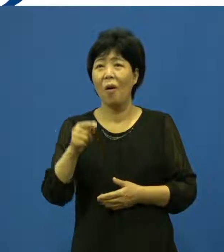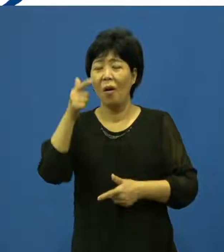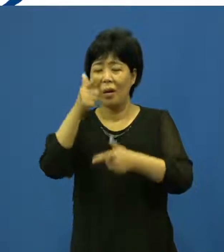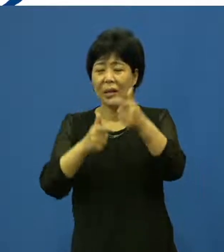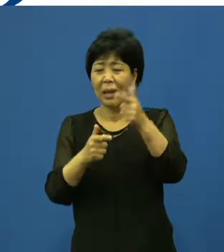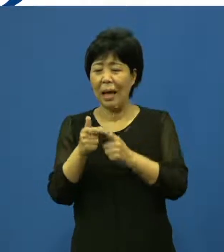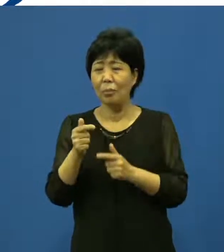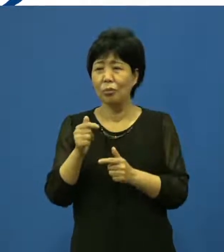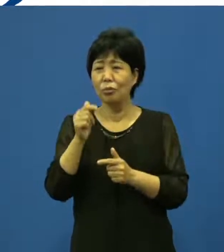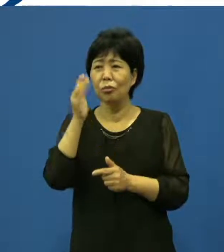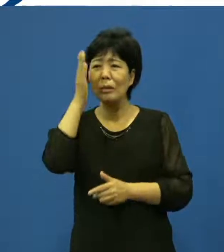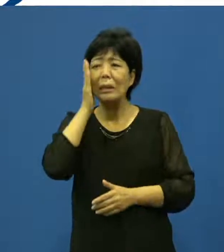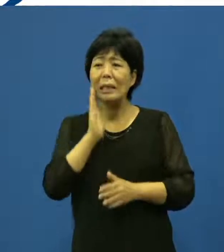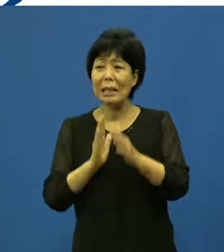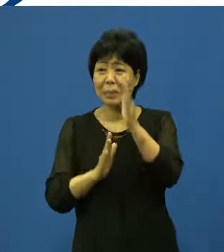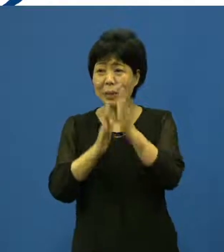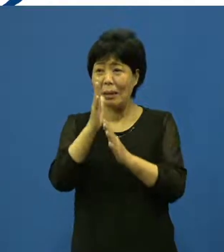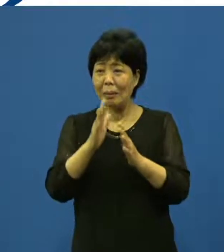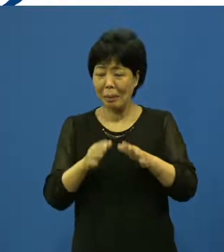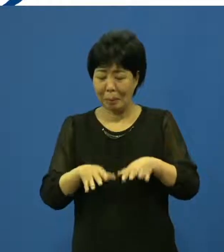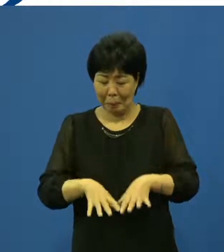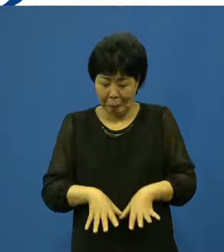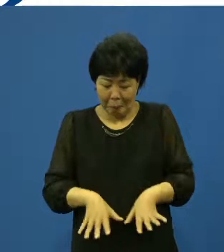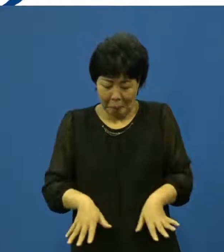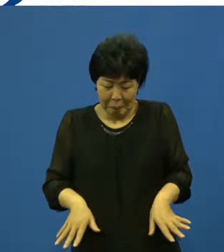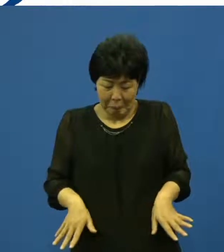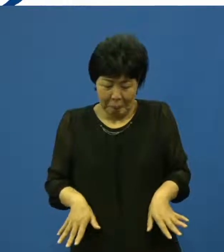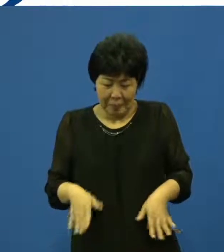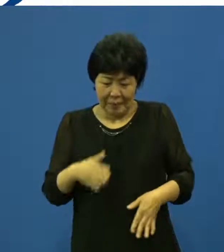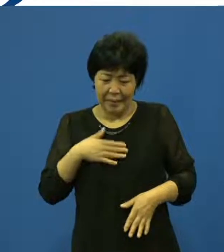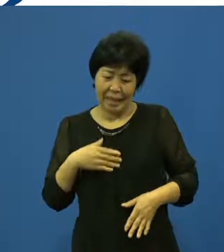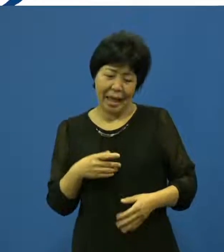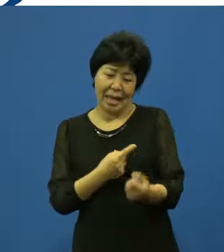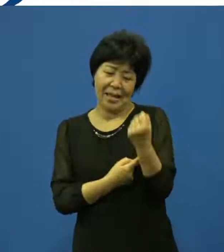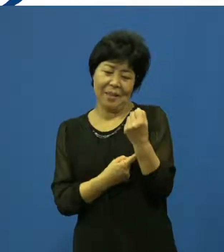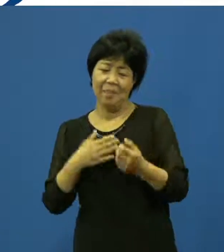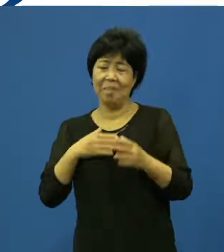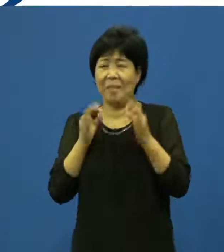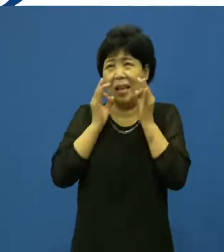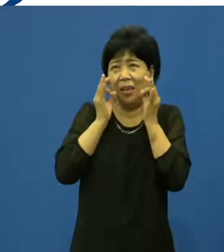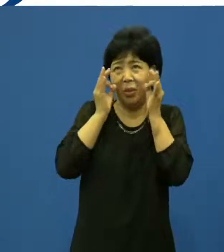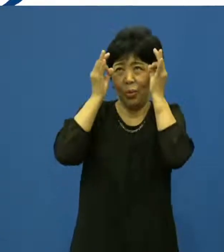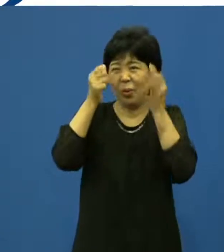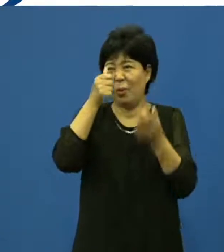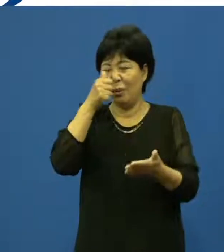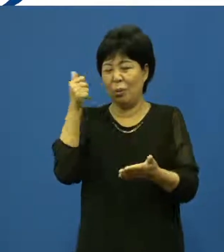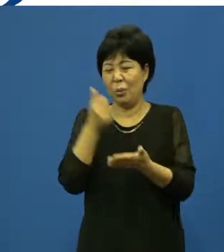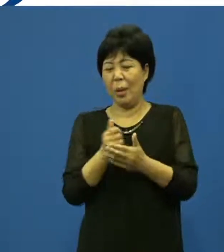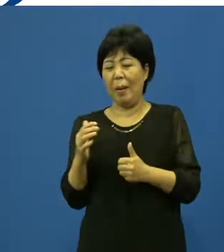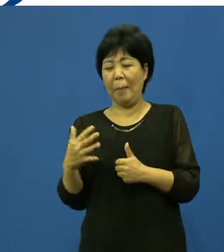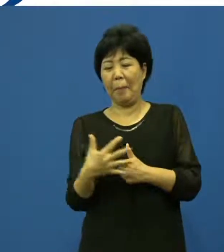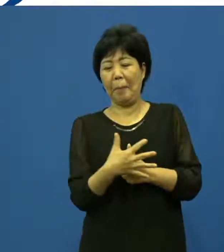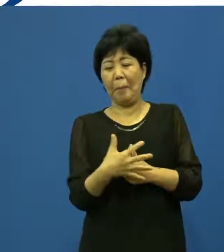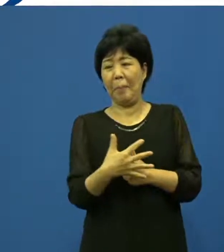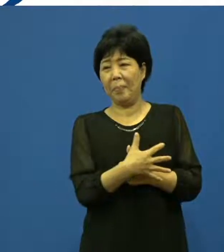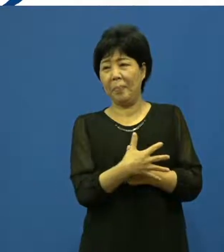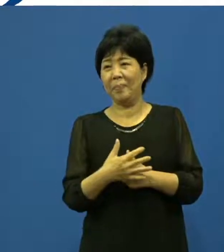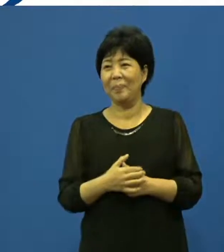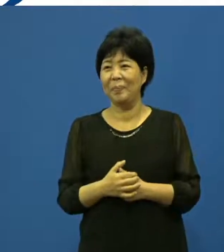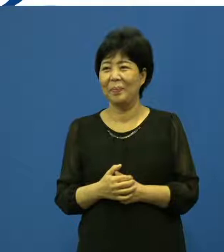몸을 가리려고 하는, 자기의 수치를 자기의 힘으로 가리려고 하는, 이 죄책감과 수치심을